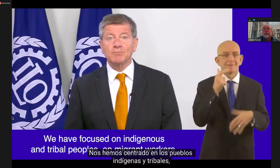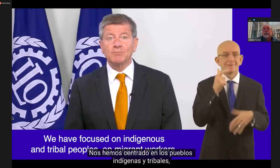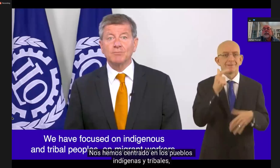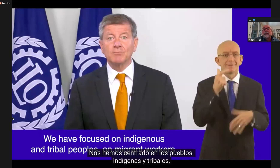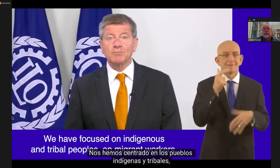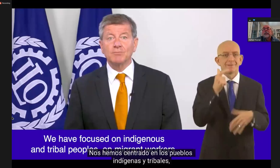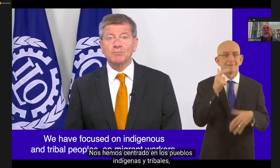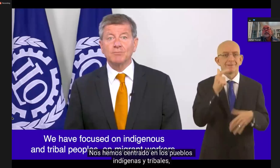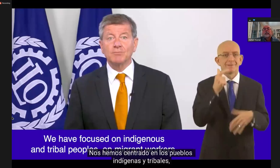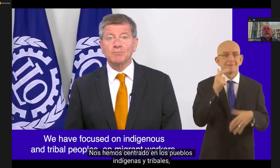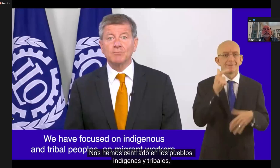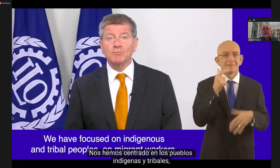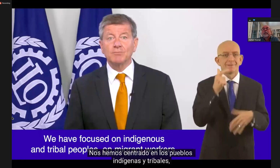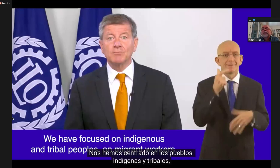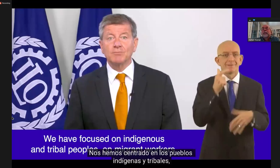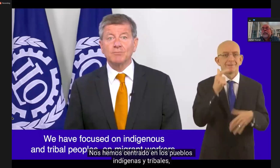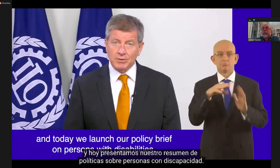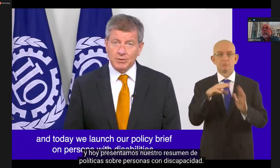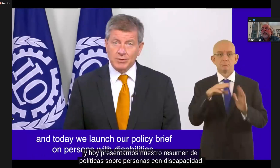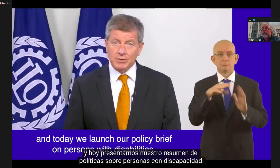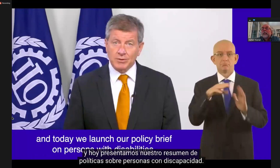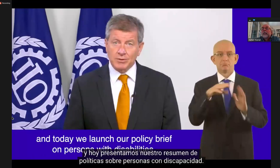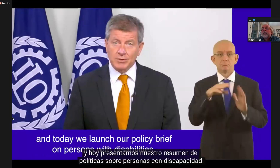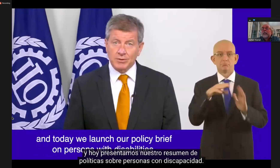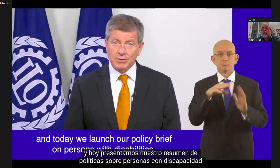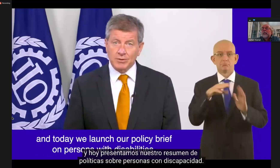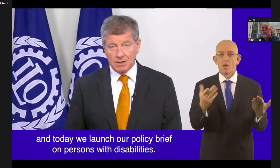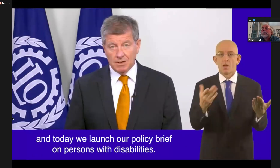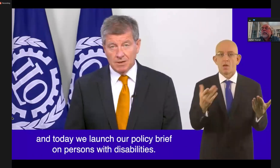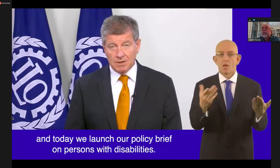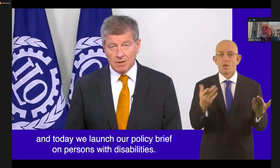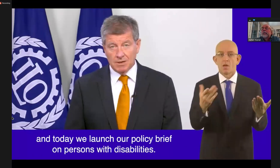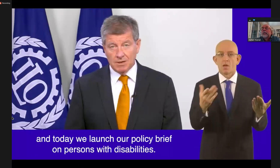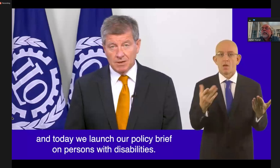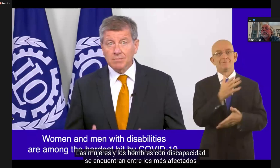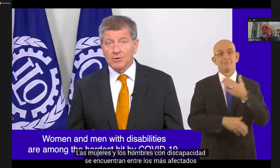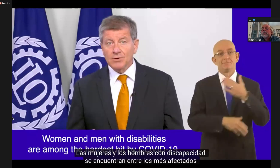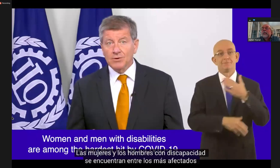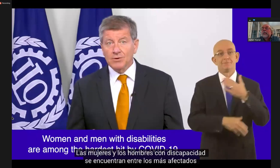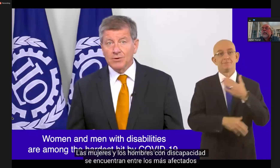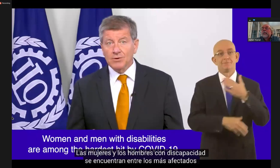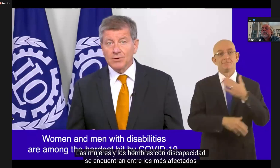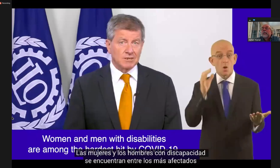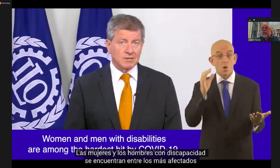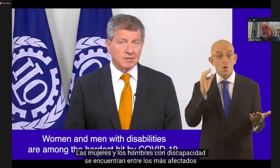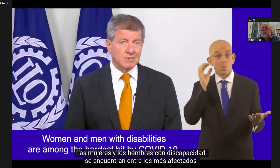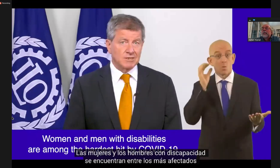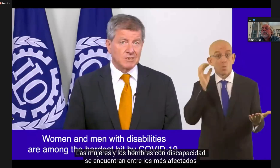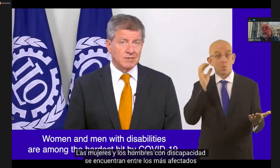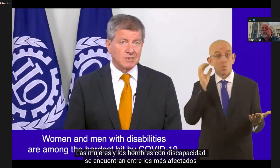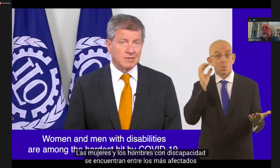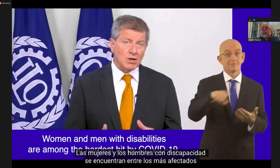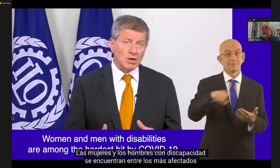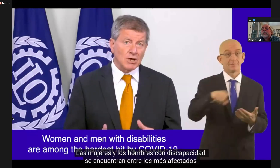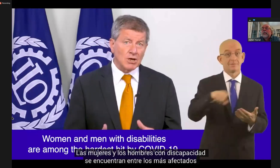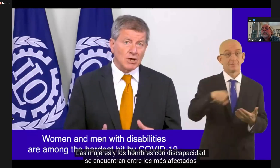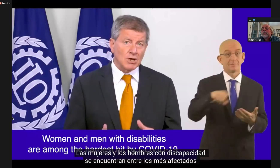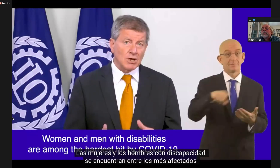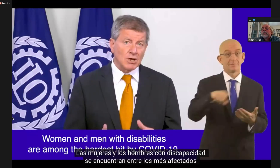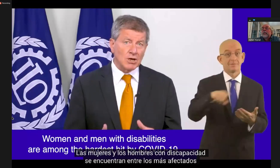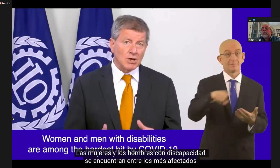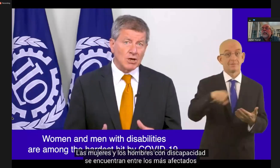we launch our policy brief on persons with disabilities. Women and men with disabilities are among